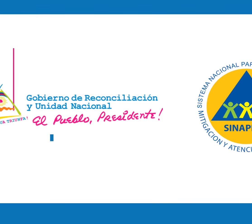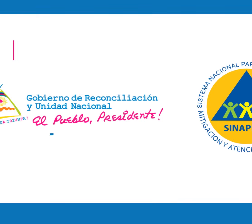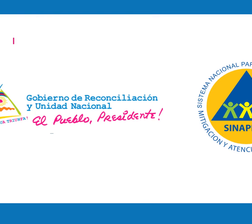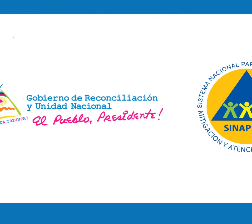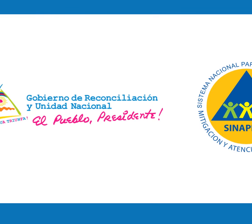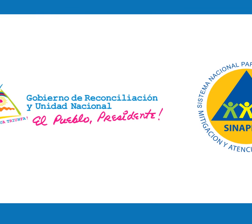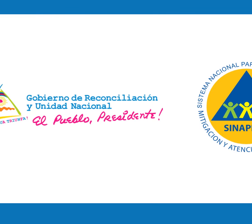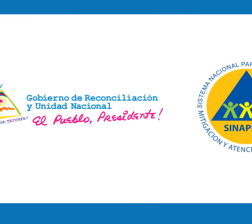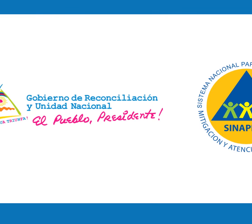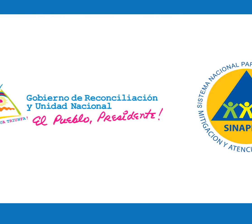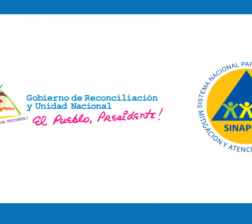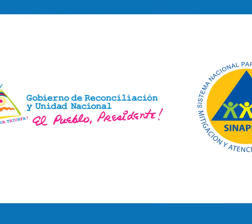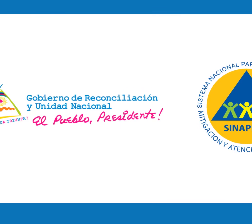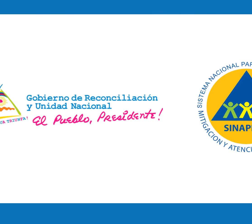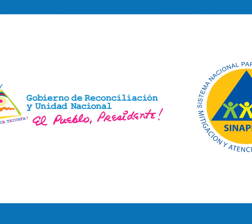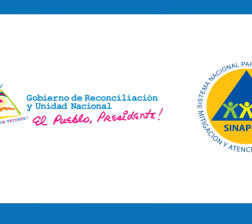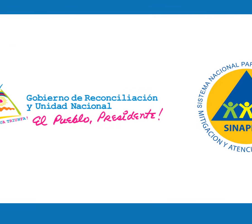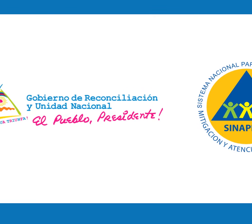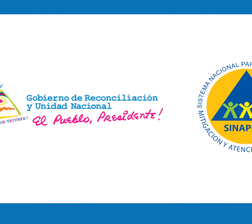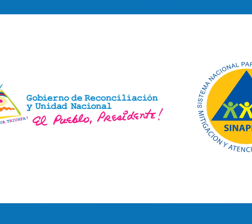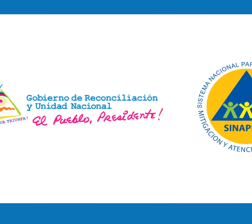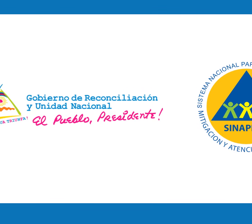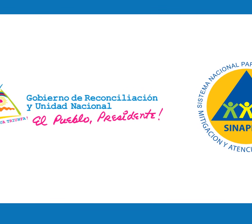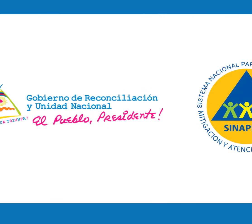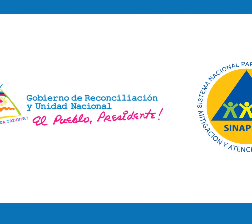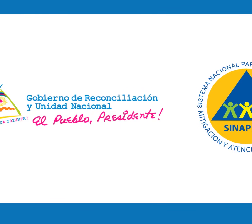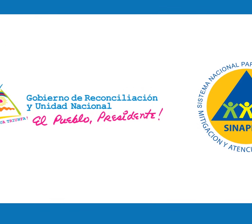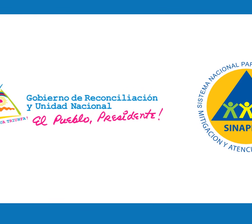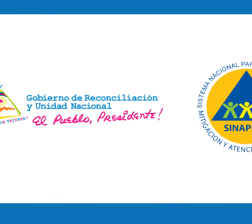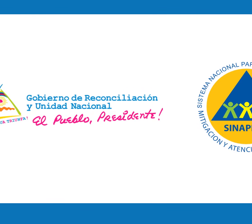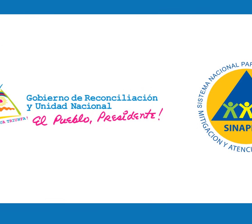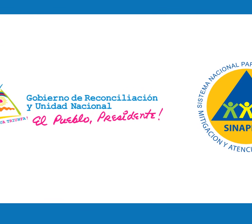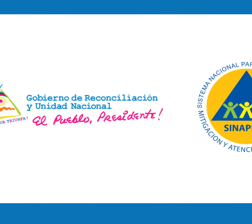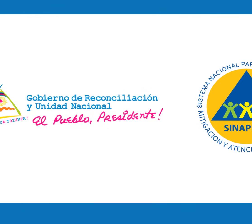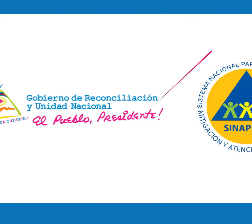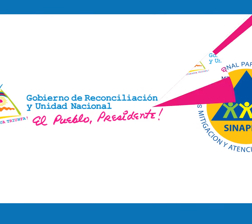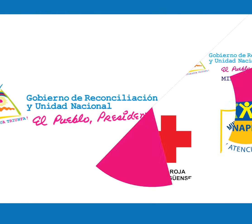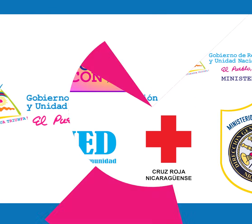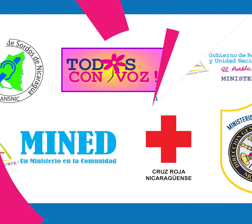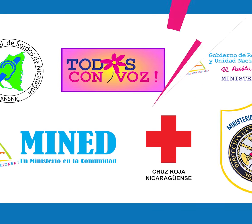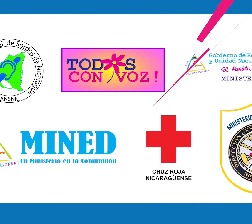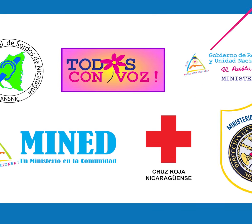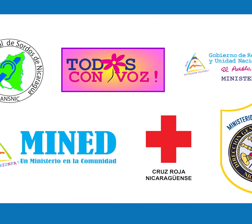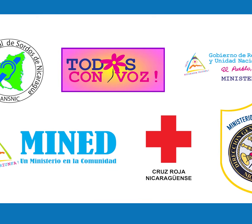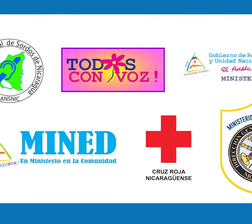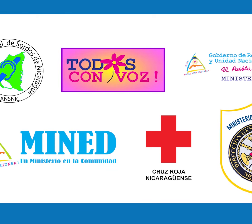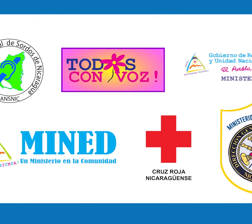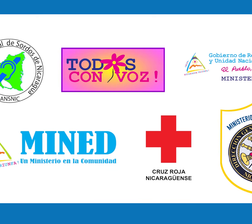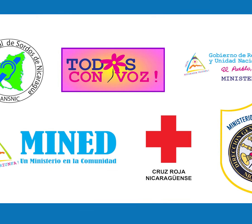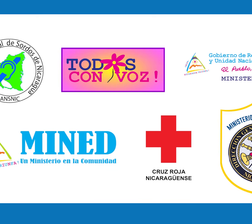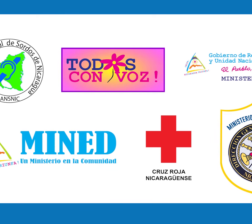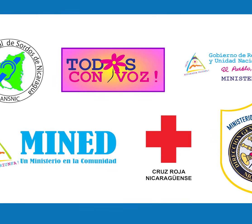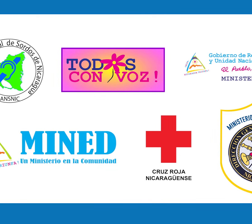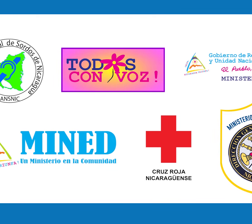Gobierno de Reconciliación y Unidad Nacional a través del SINAPRED con el apoyo de la Asociación Nacional de Sordos de Nicaragua,